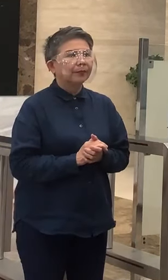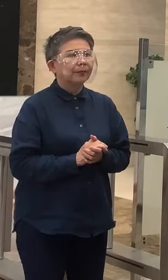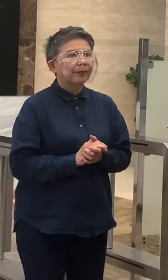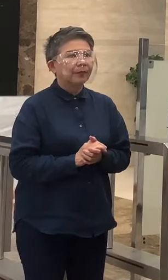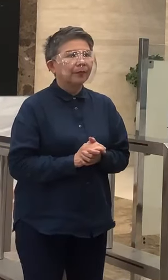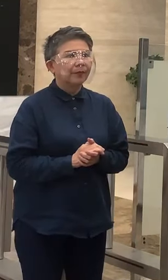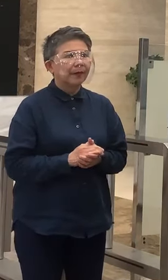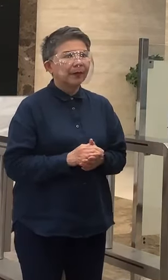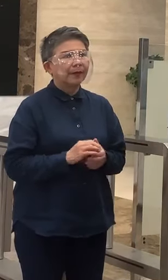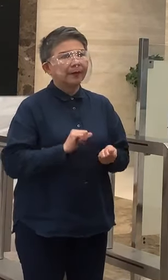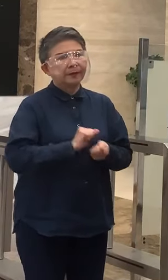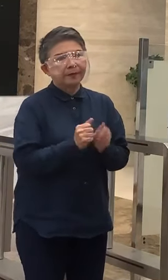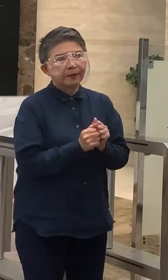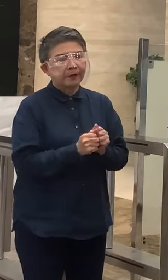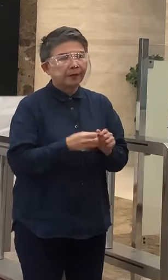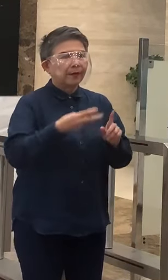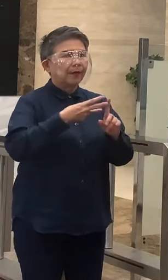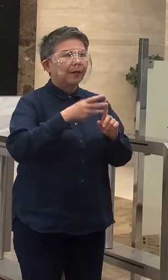Hai Asus